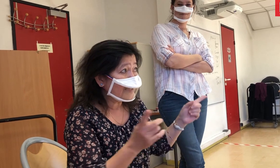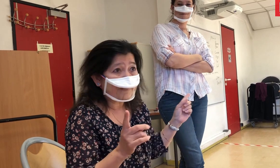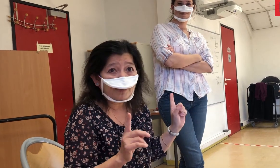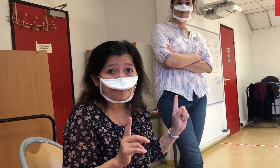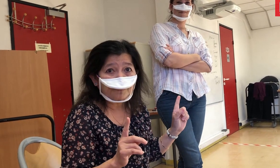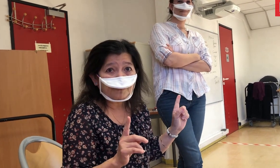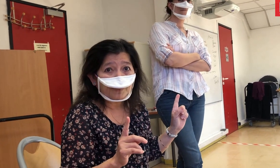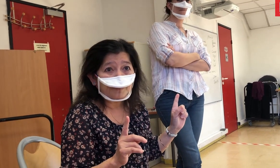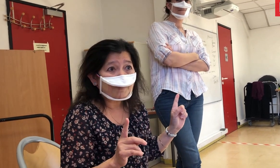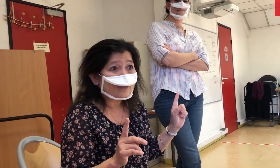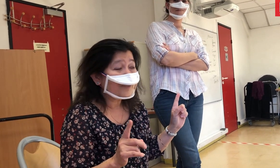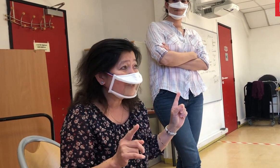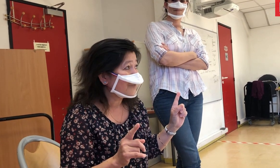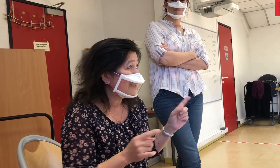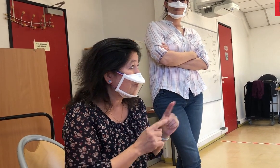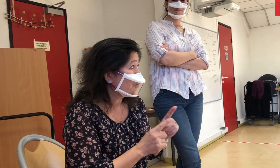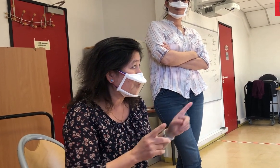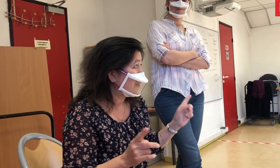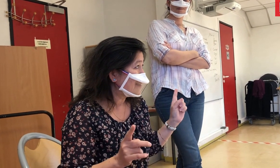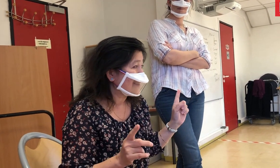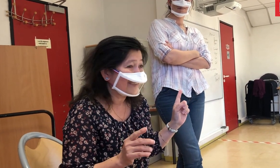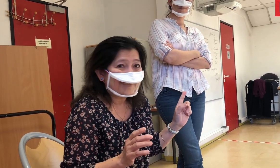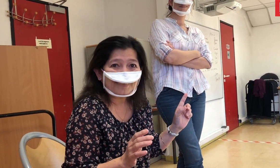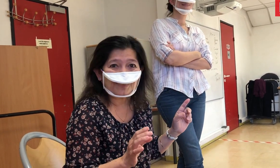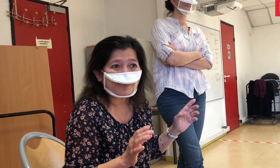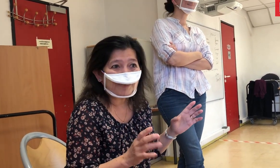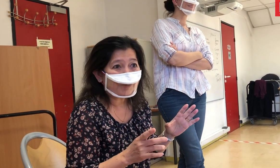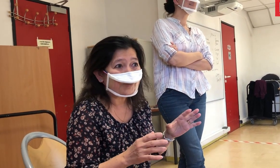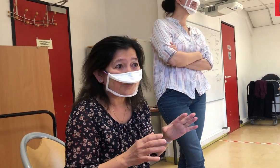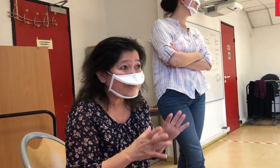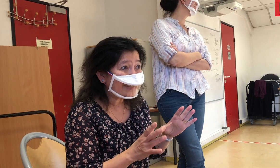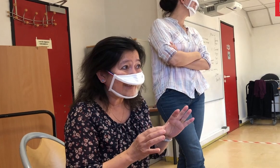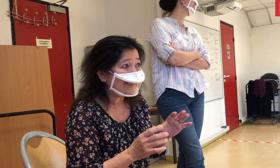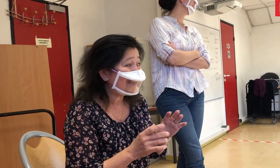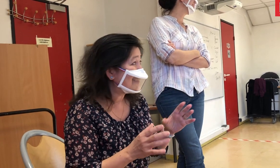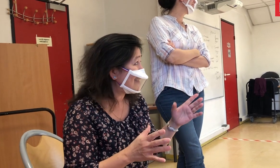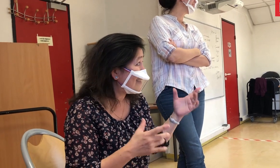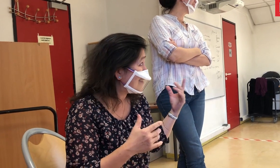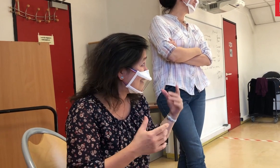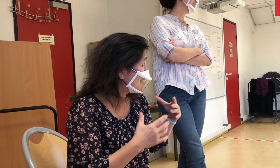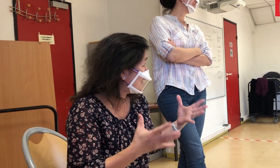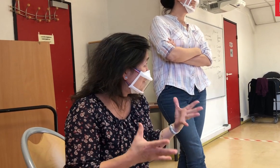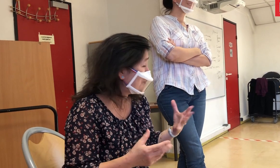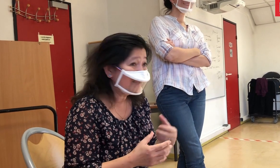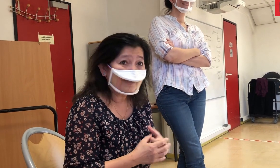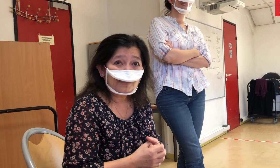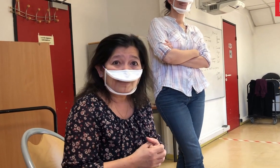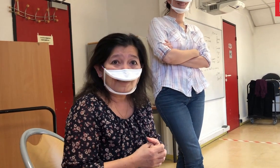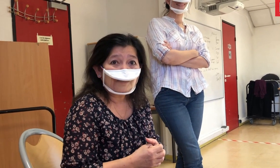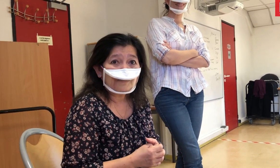pas. Mais maintenant, ils sont tellement complices. Ils ont tellement une solidarité qui se développe. Il y a un groupe WhatsApp qui